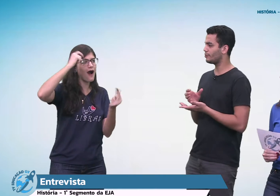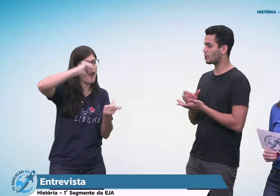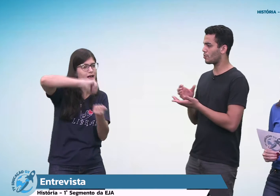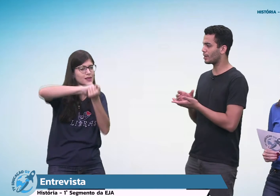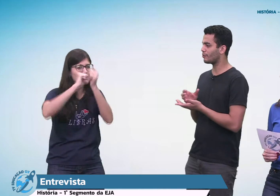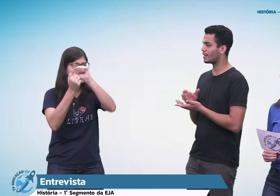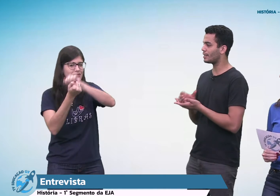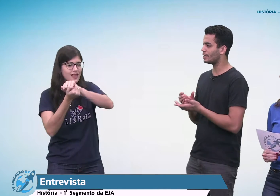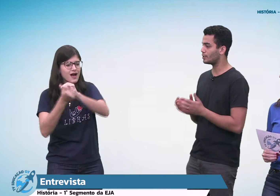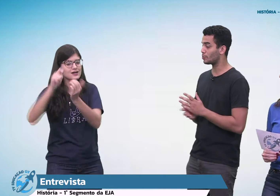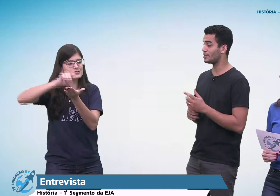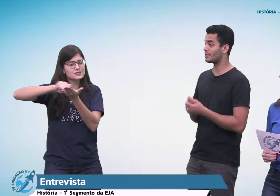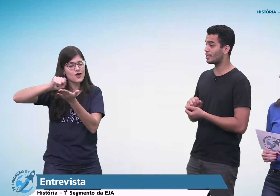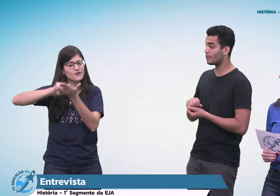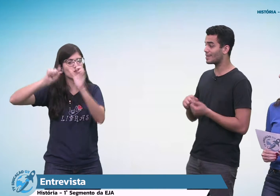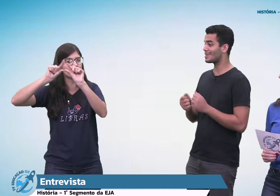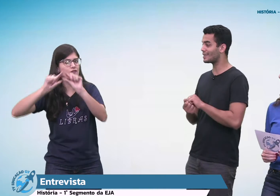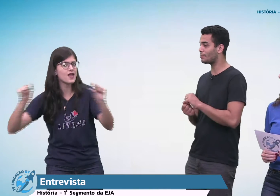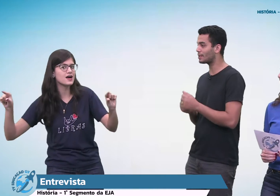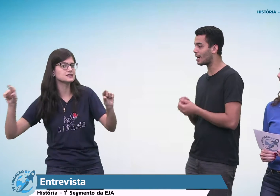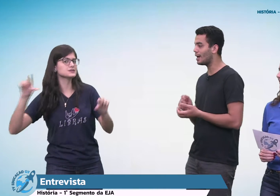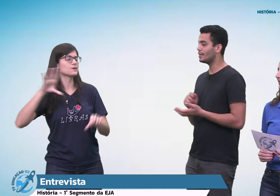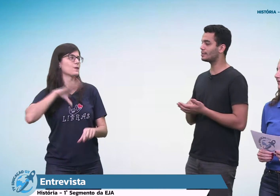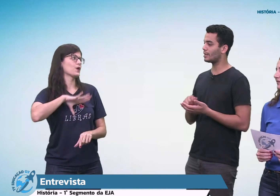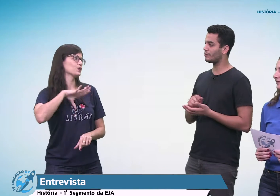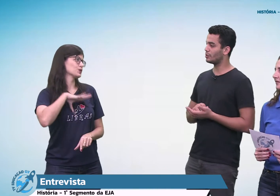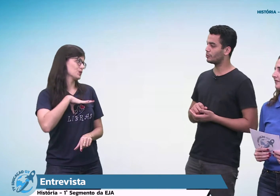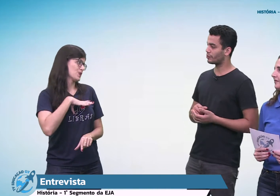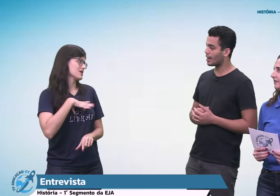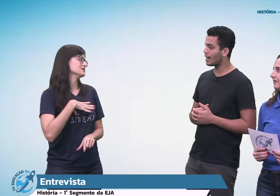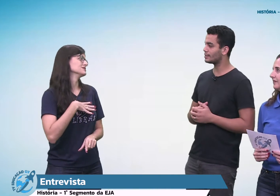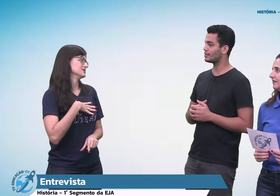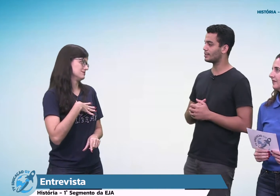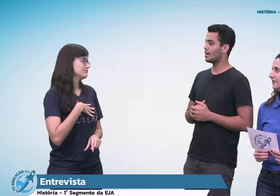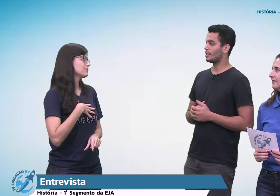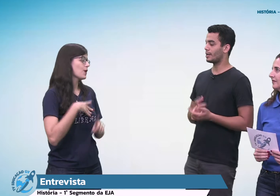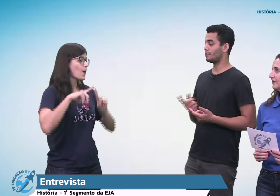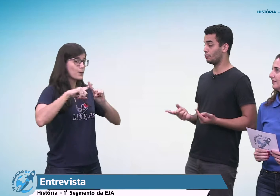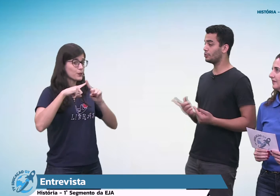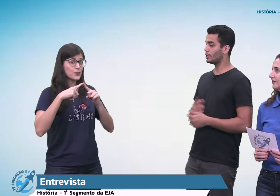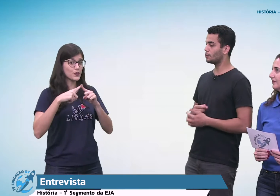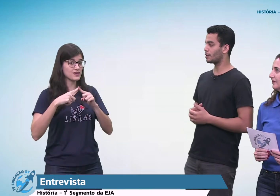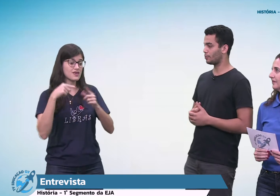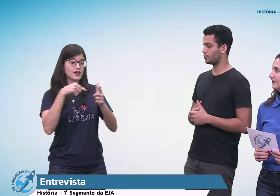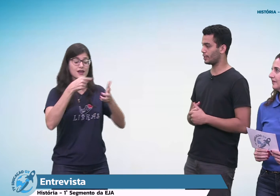Como é que eu falaria isso? Eu precisei começar a adaptar, escrevendo frases, mudando para o português.